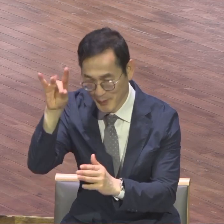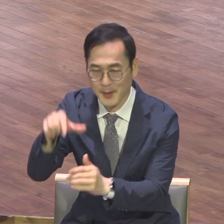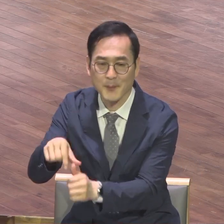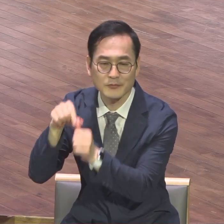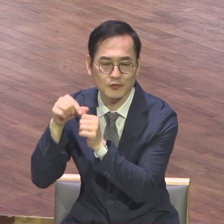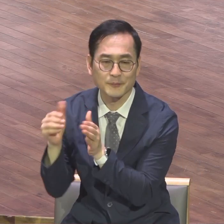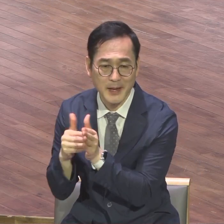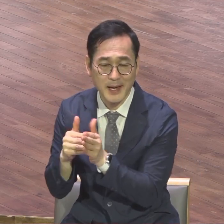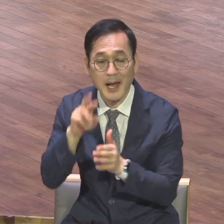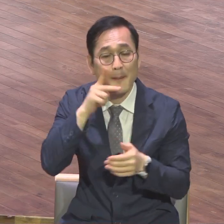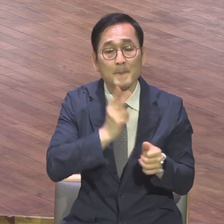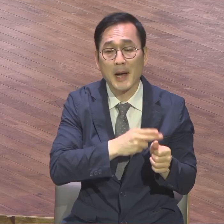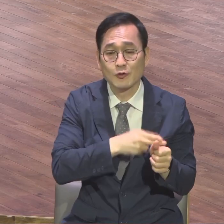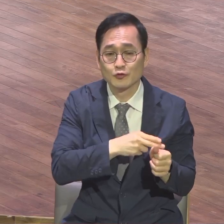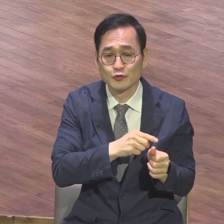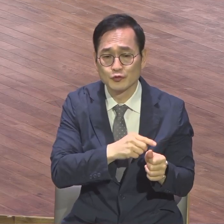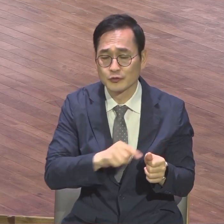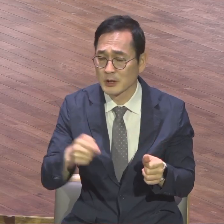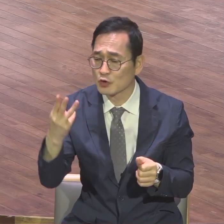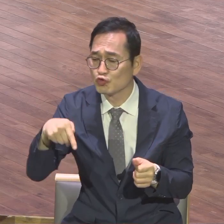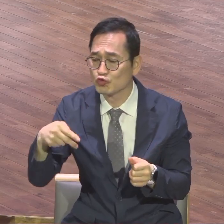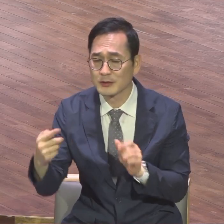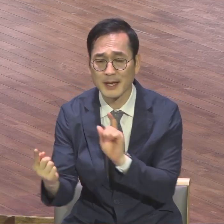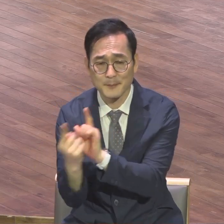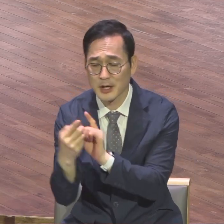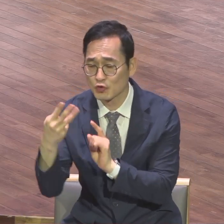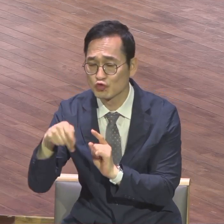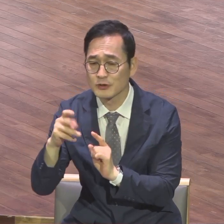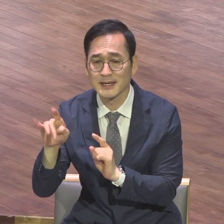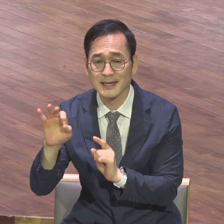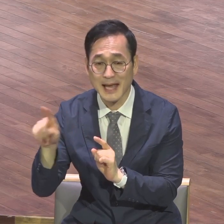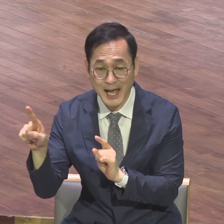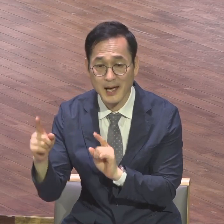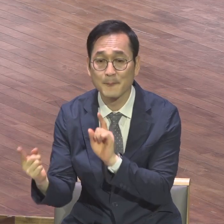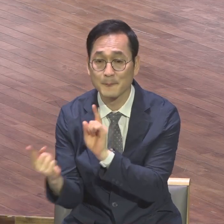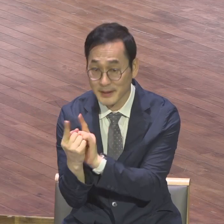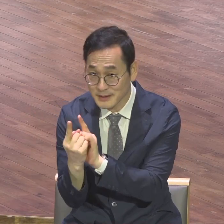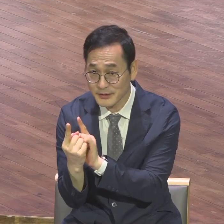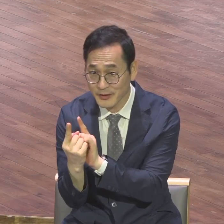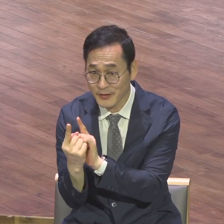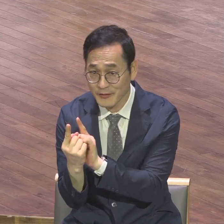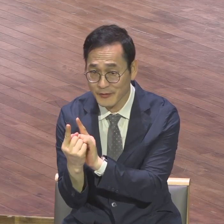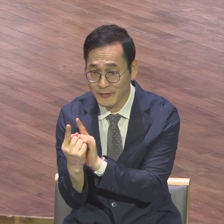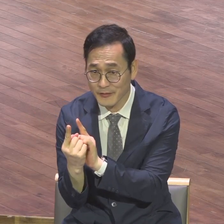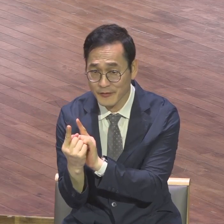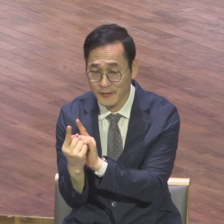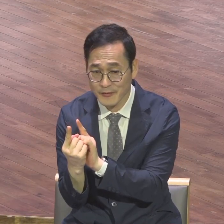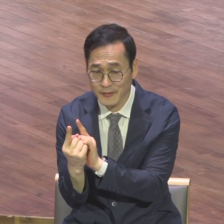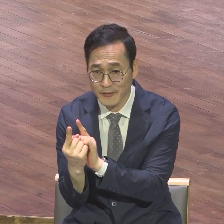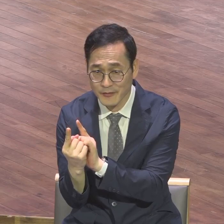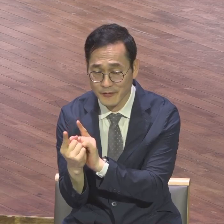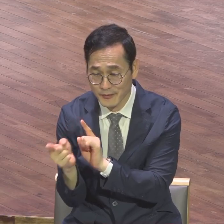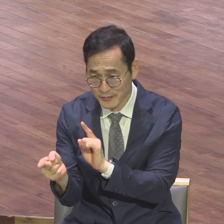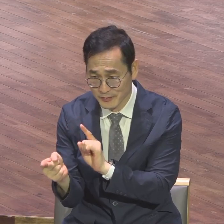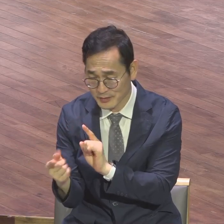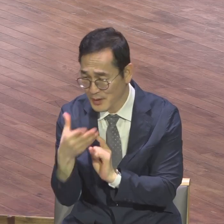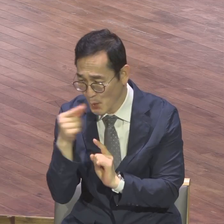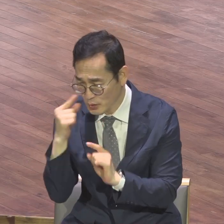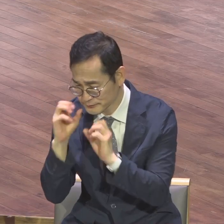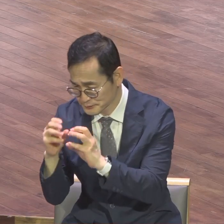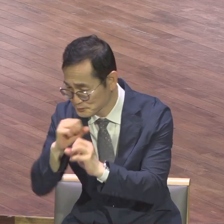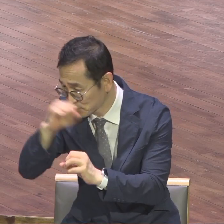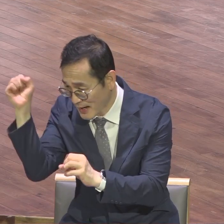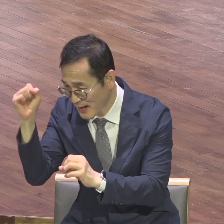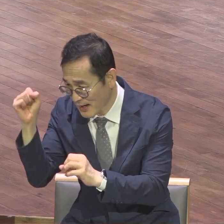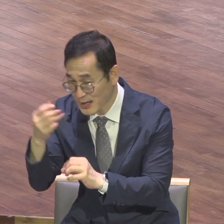복음화. 바울을 만나서 오늘 본문 말씀은 루디아와 그 집안이 복음화 된 것을 넘어서서 이제는